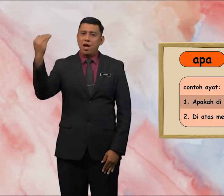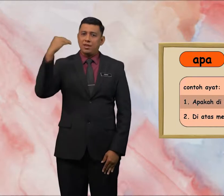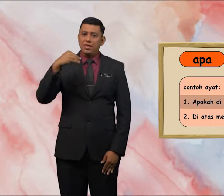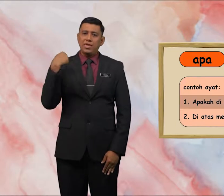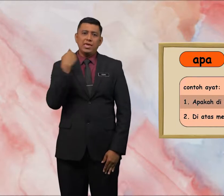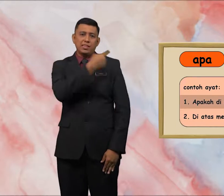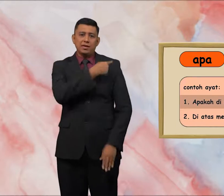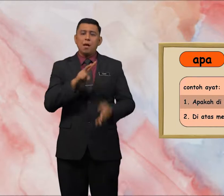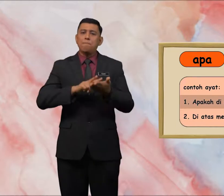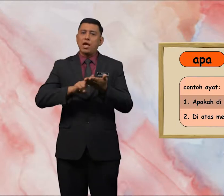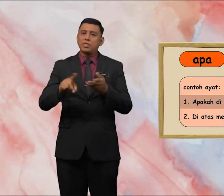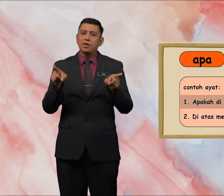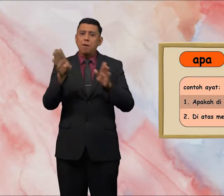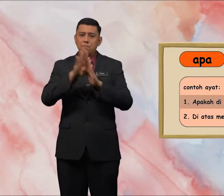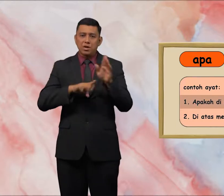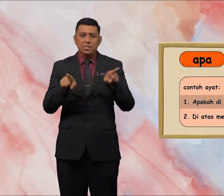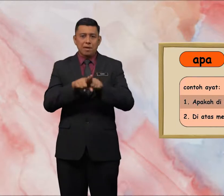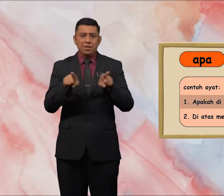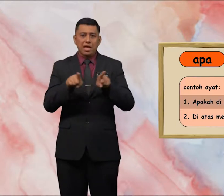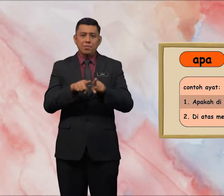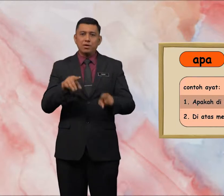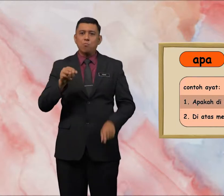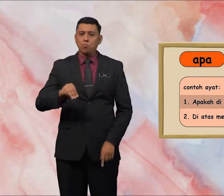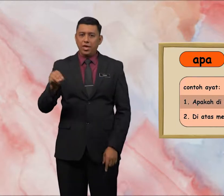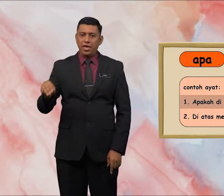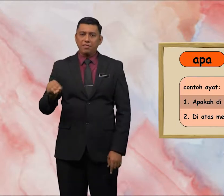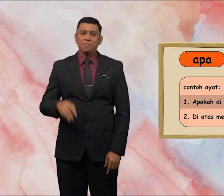Mari kita baca bersama-sama, murid.